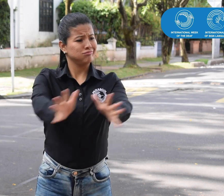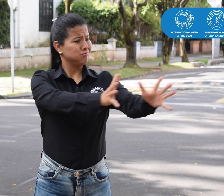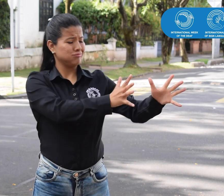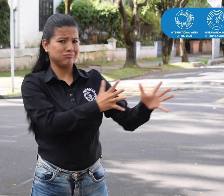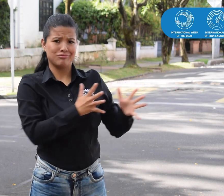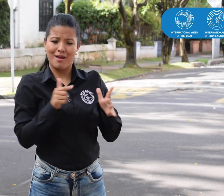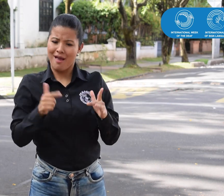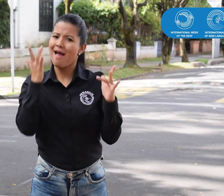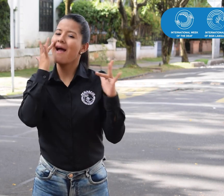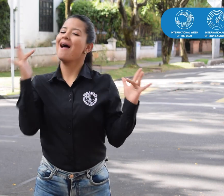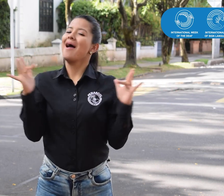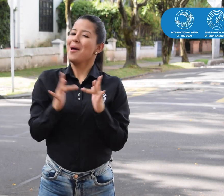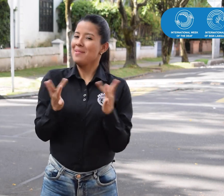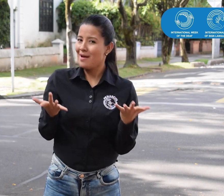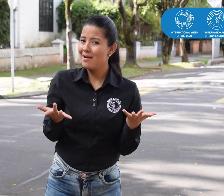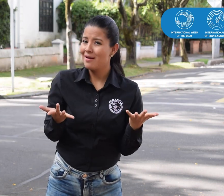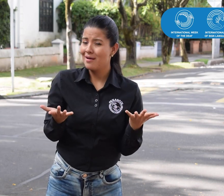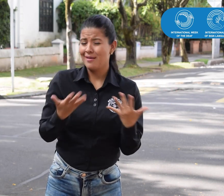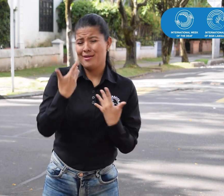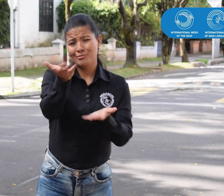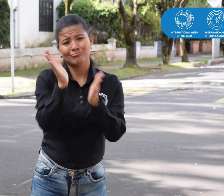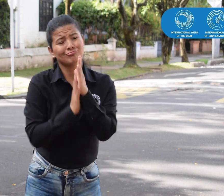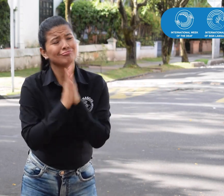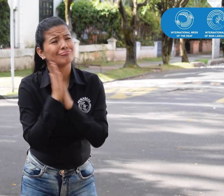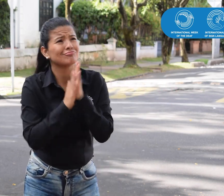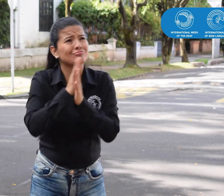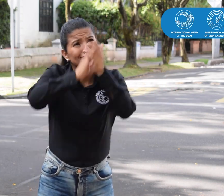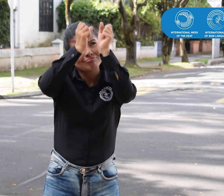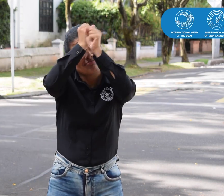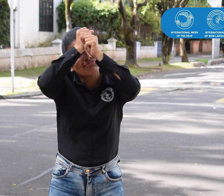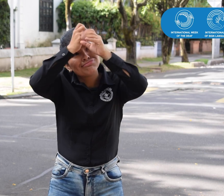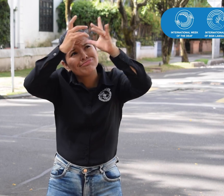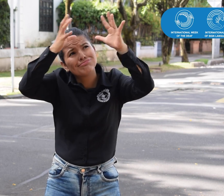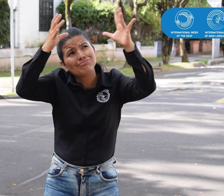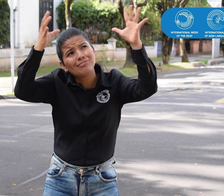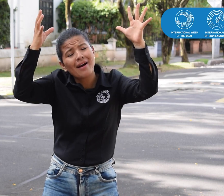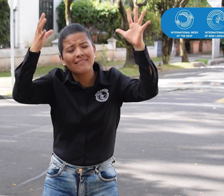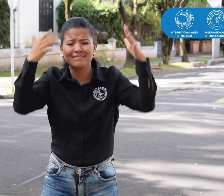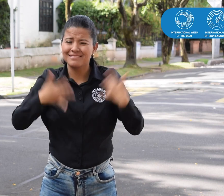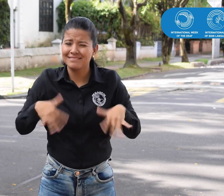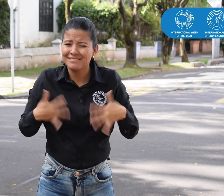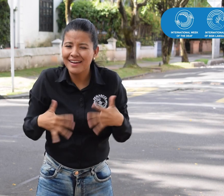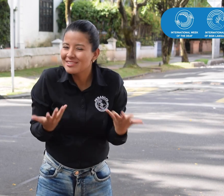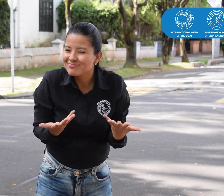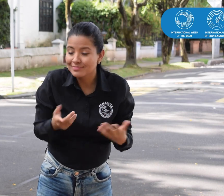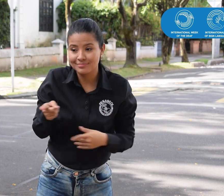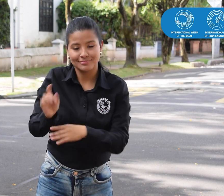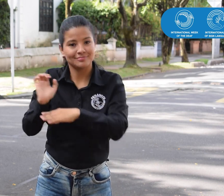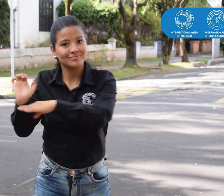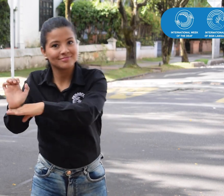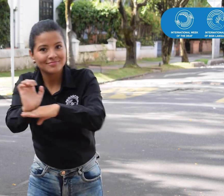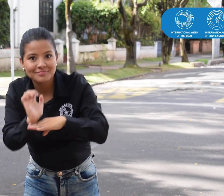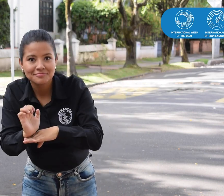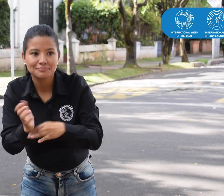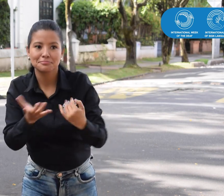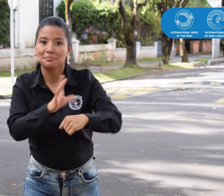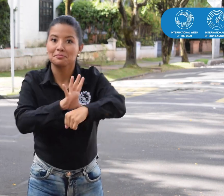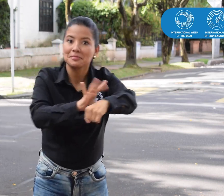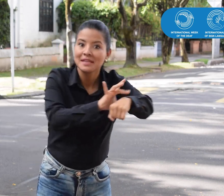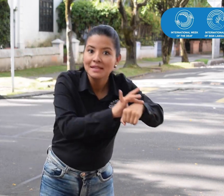todas partes nuestro sueño es que algún día las entidades de los diferentes ámbitos brinden accesibilidad